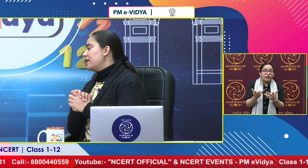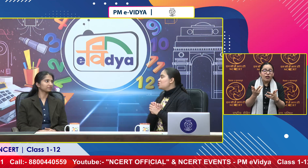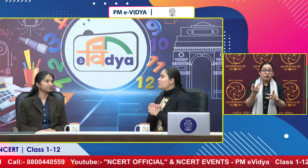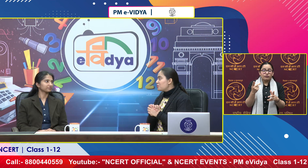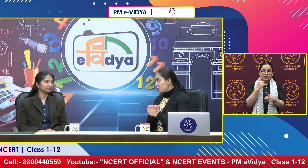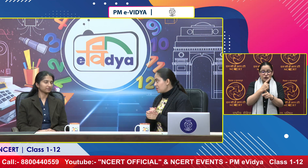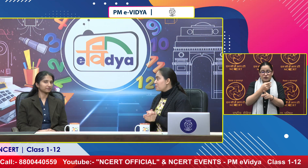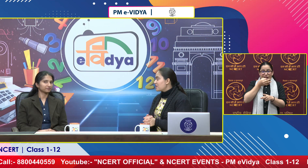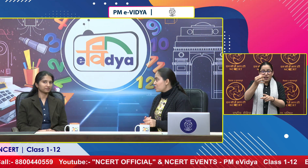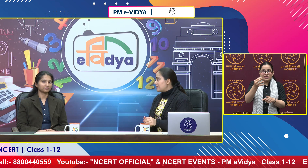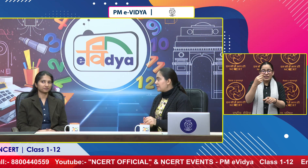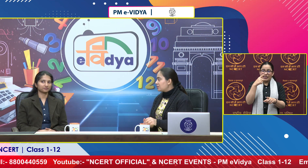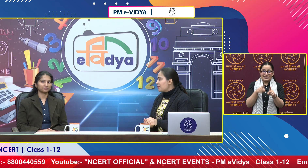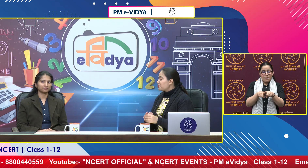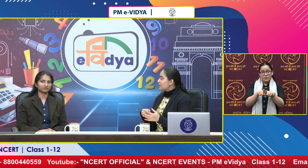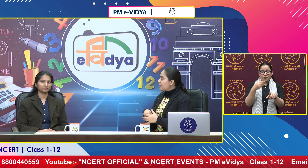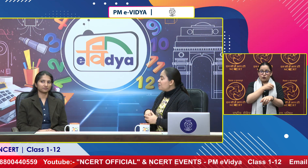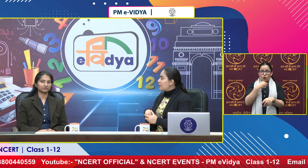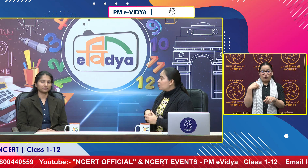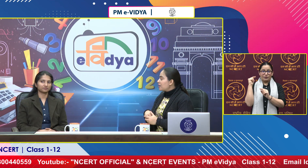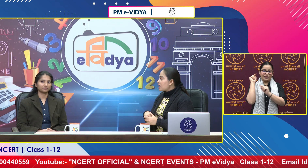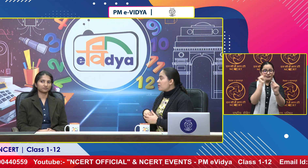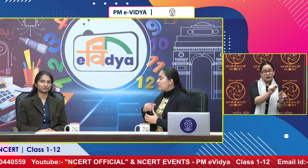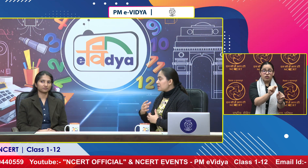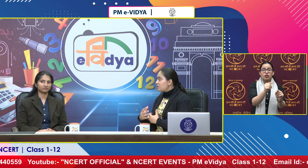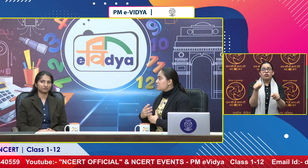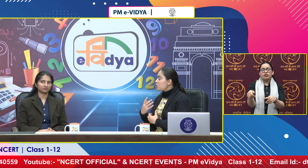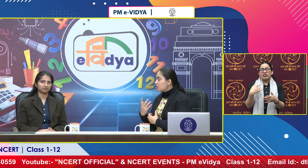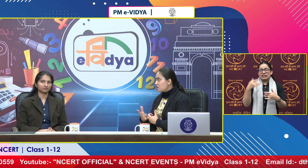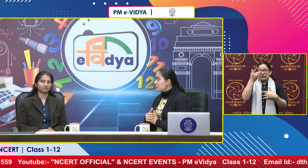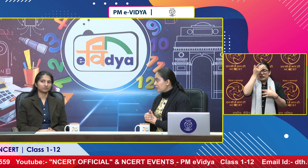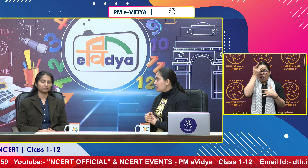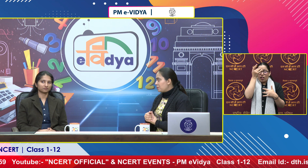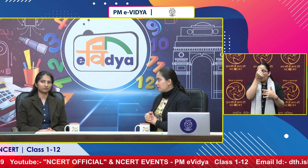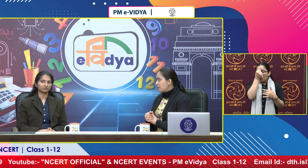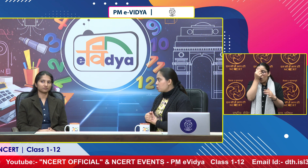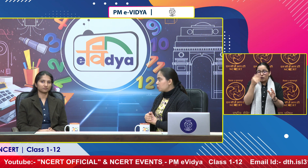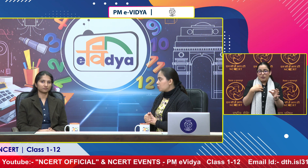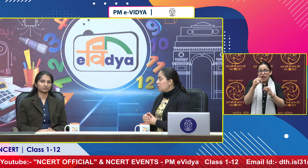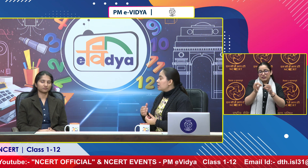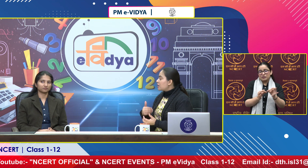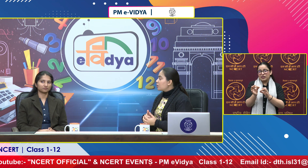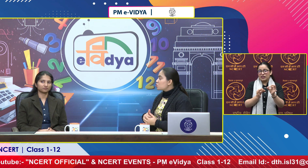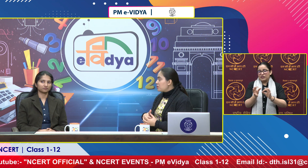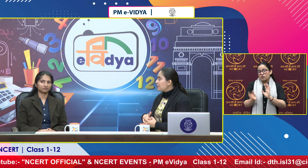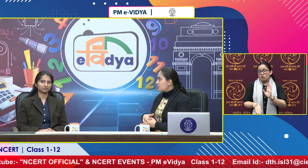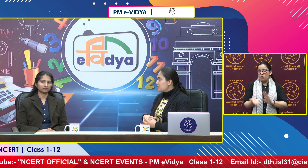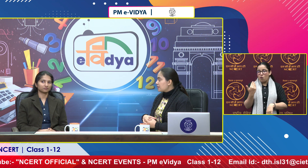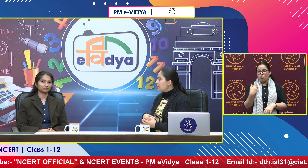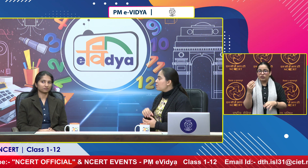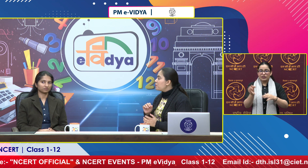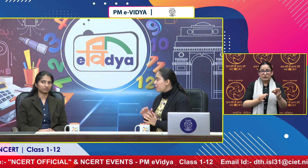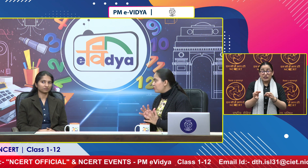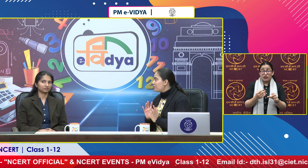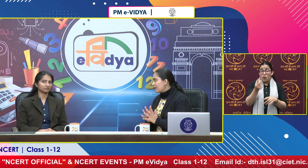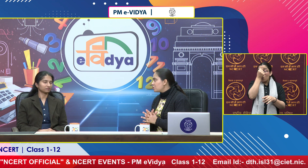जानना चाहूँगी कि जब हम डॉक्टर के पास विज़िट करते हैं, कई बार होता है कि हमें अपने सिम्टम्स बहुत अच्छे से बताने पड़ते हैं डॉक्टर को, ताकि उसको भी पता चल